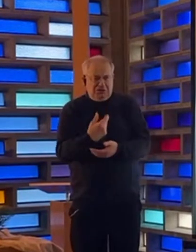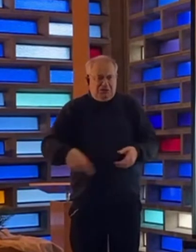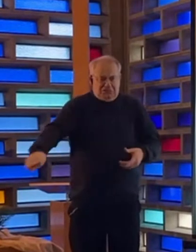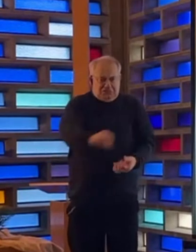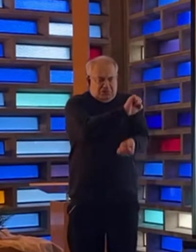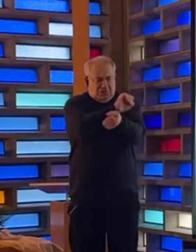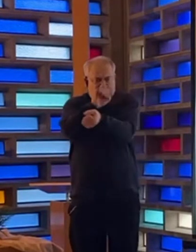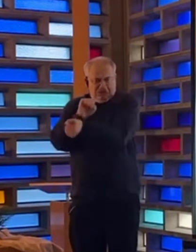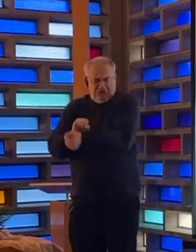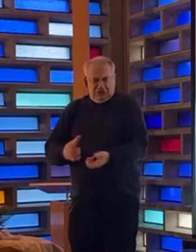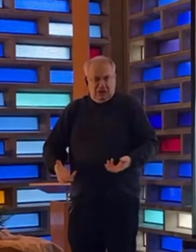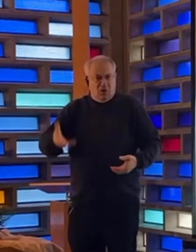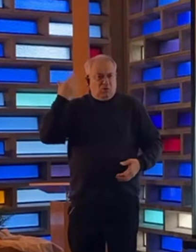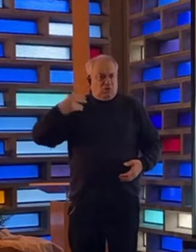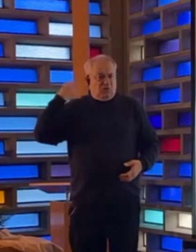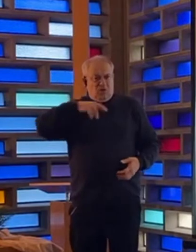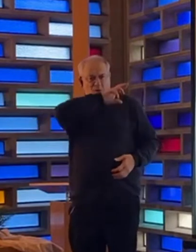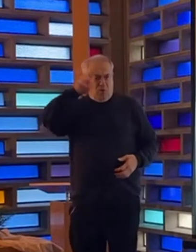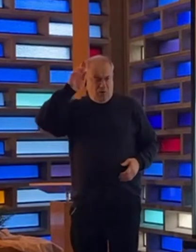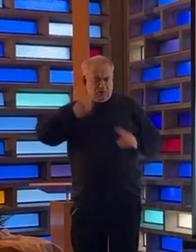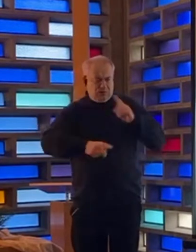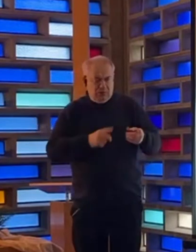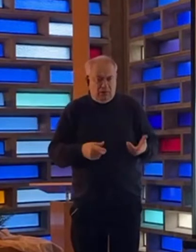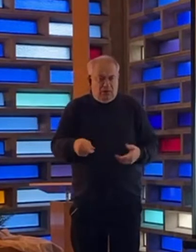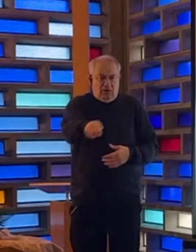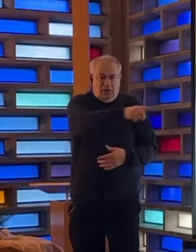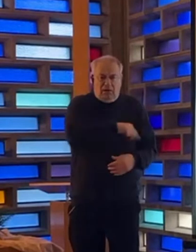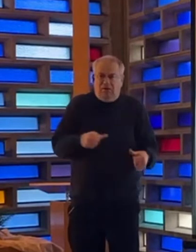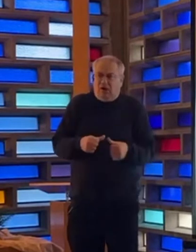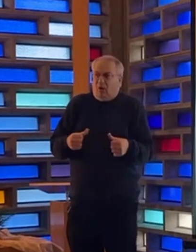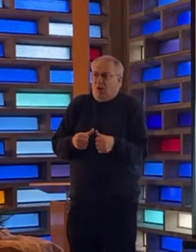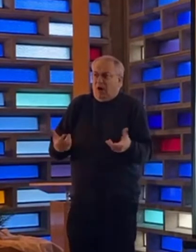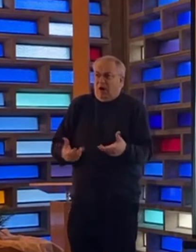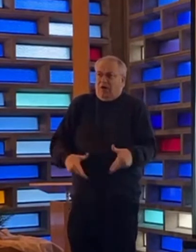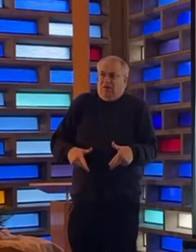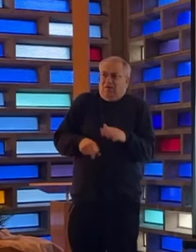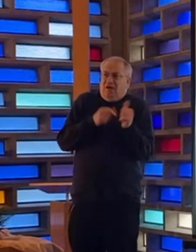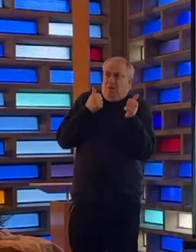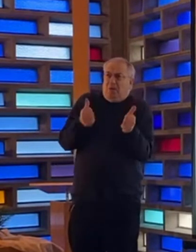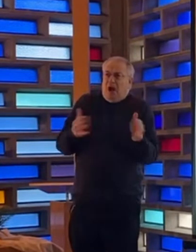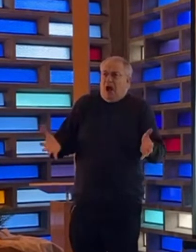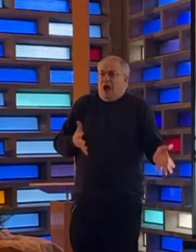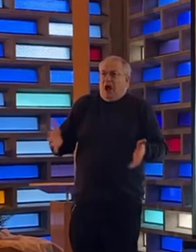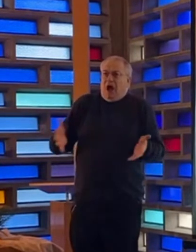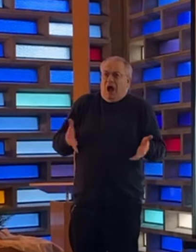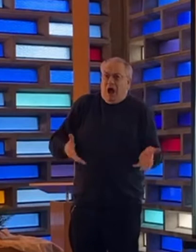emprisonnés. Ils ne savent pas quoi faire pour bien faire et aussi